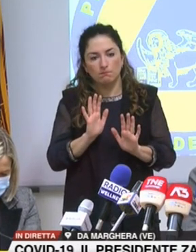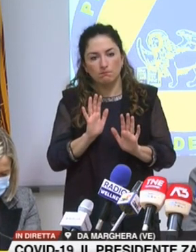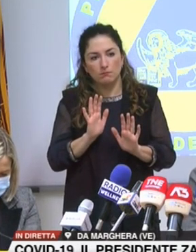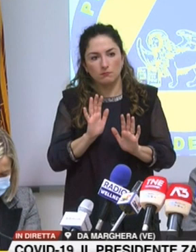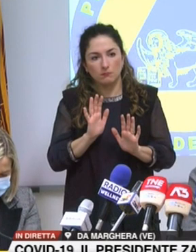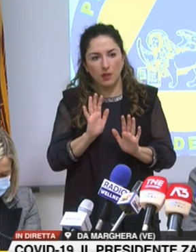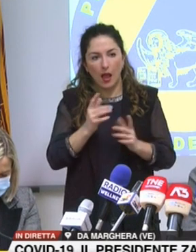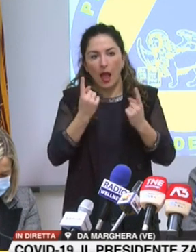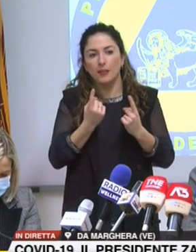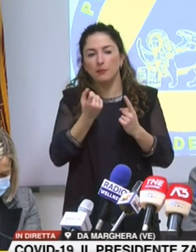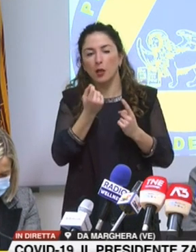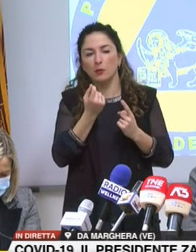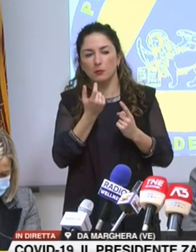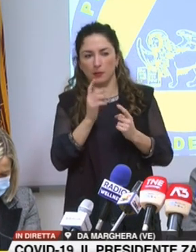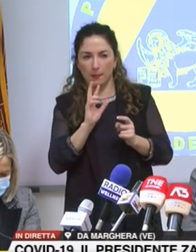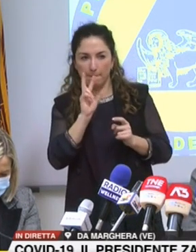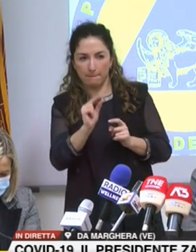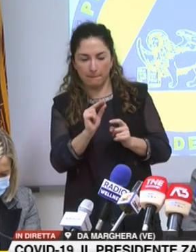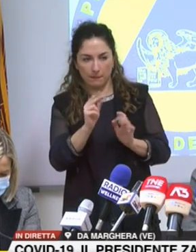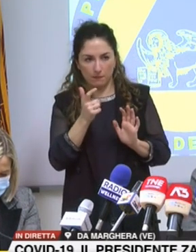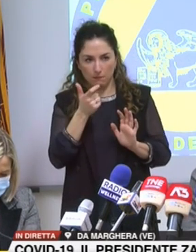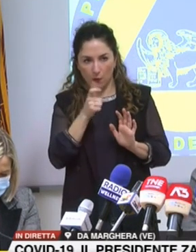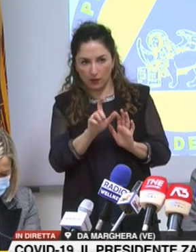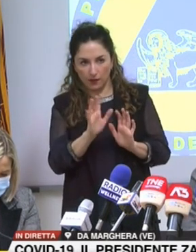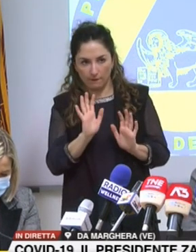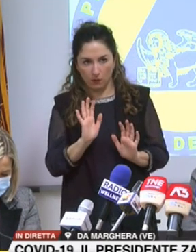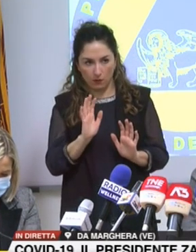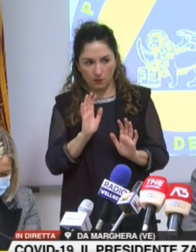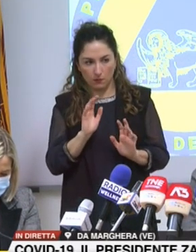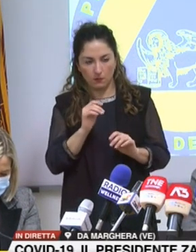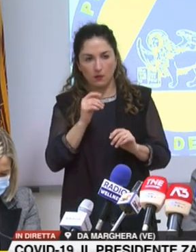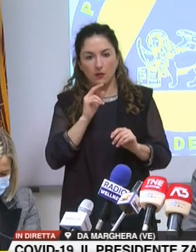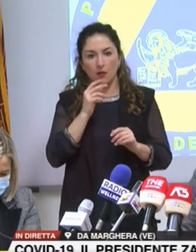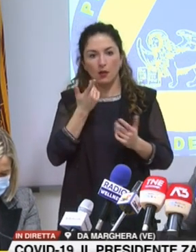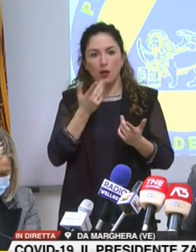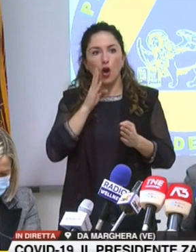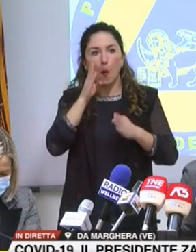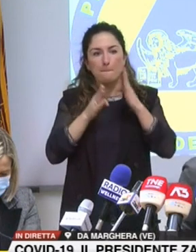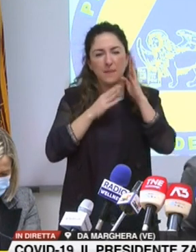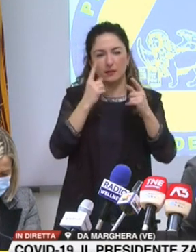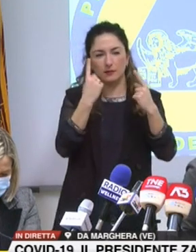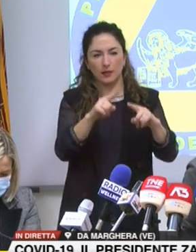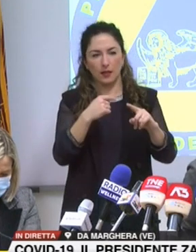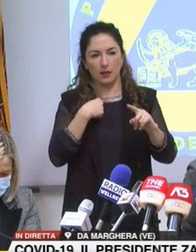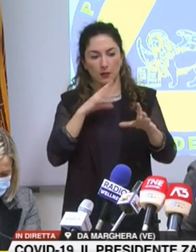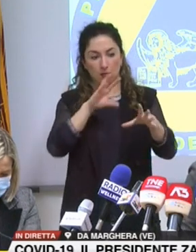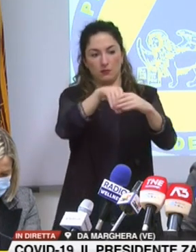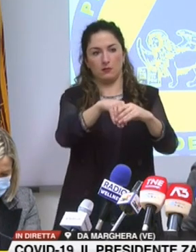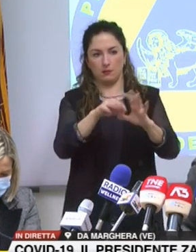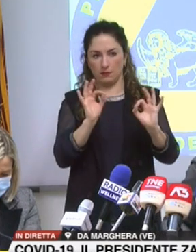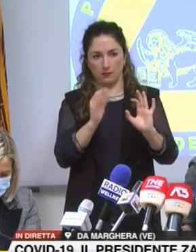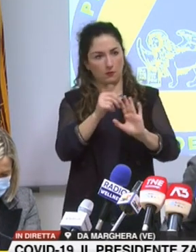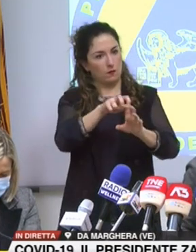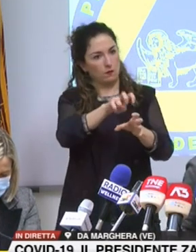posizioni, diciamo, defilate, perché poi oggettivamente è difficile commentare fatti che non mi vedono coinvolto direttamente, perché